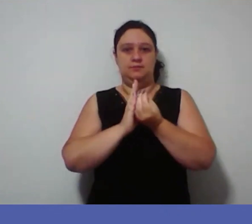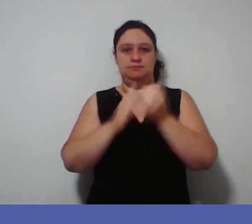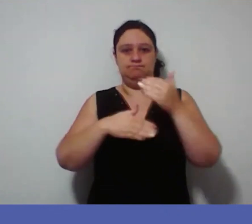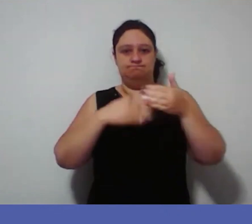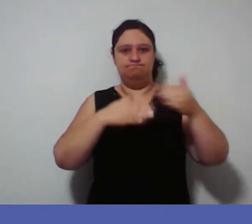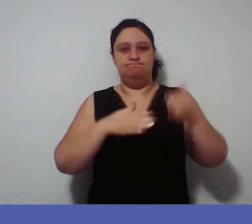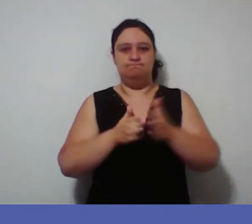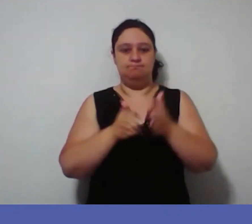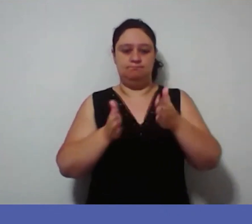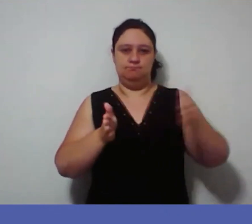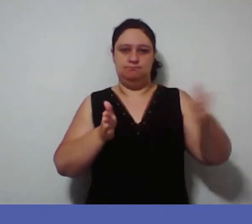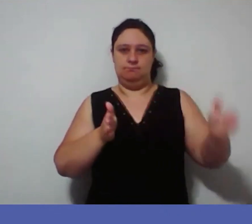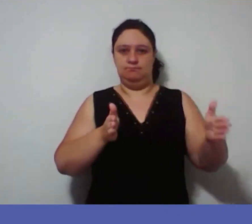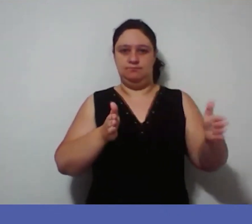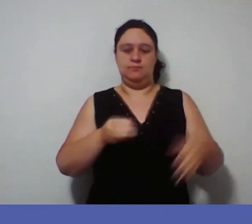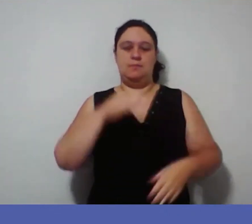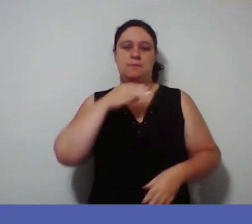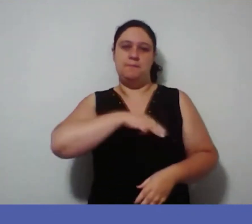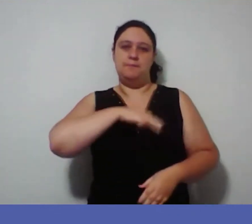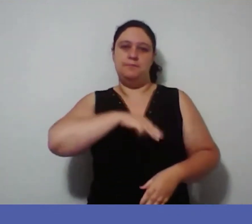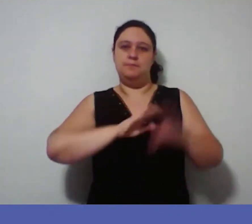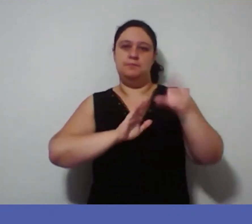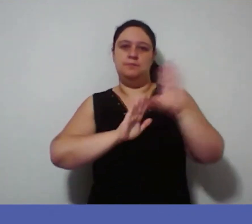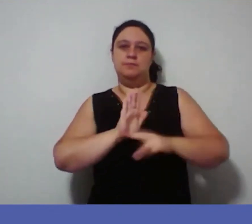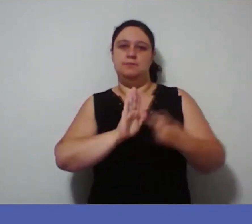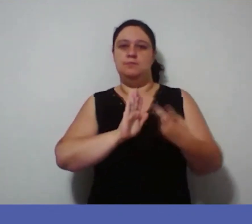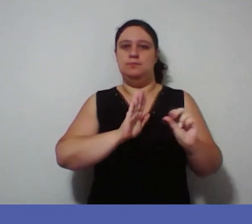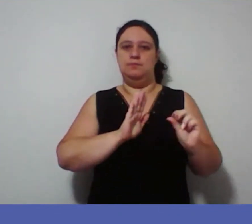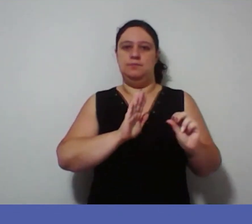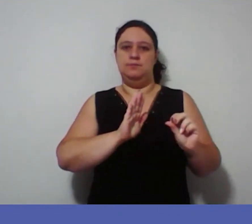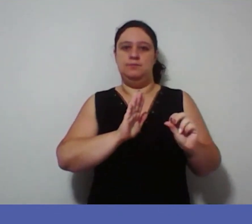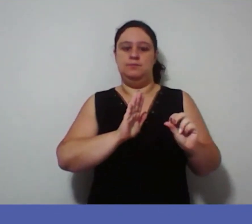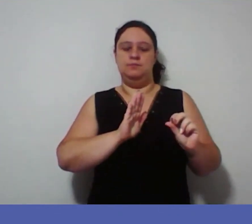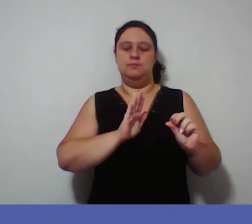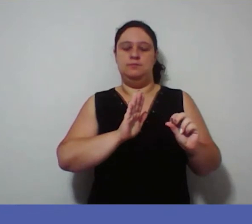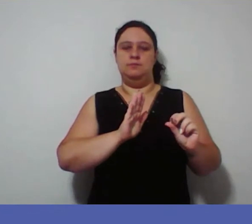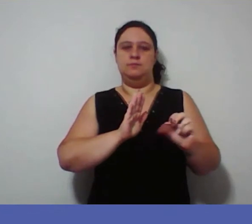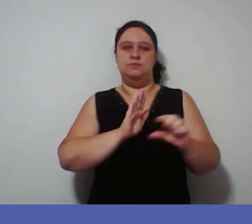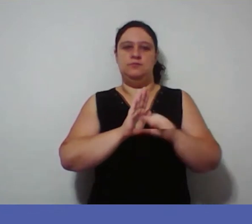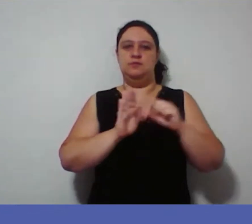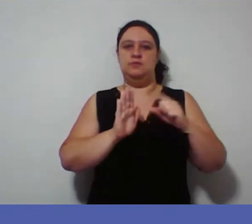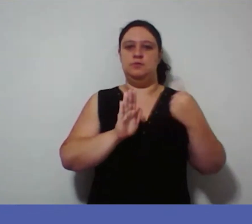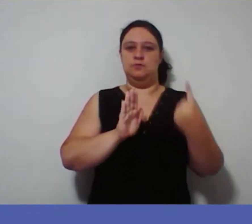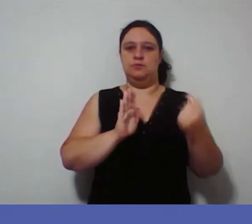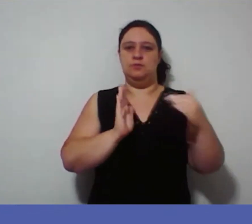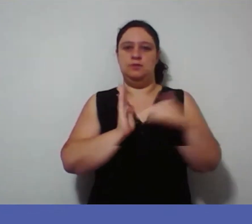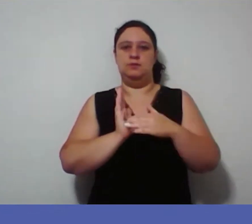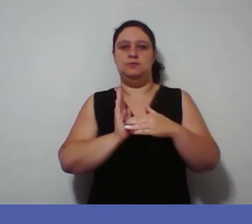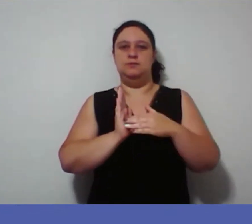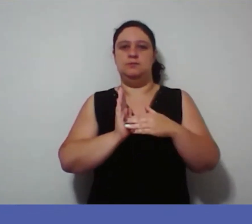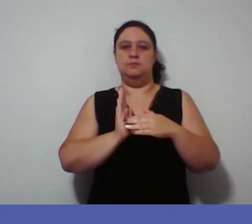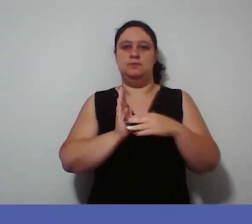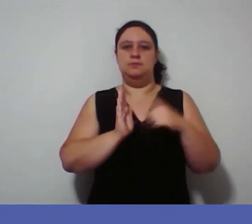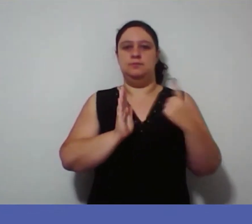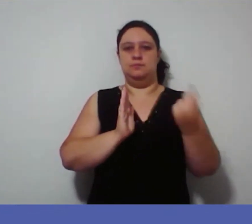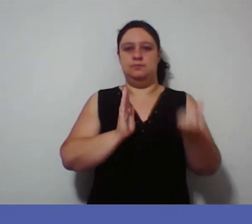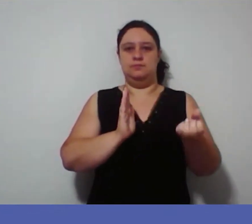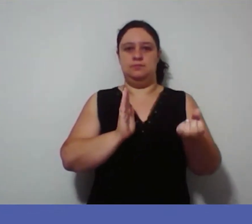Mateus, capítulo 20, de versículos de 1 até 16.